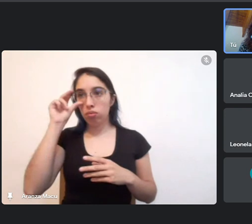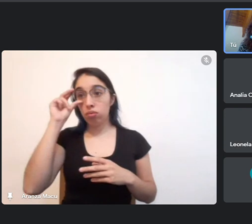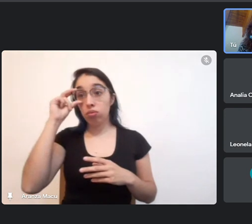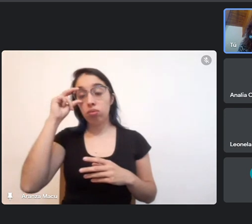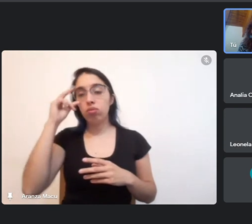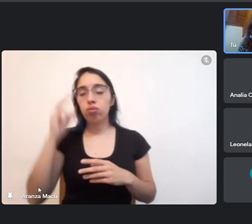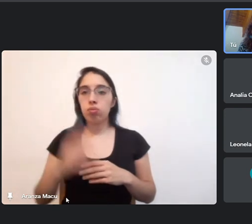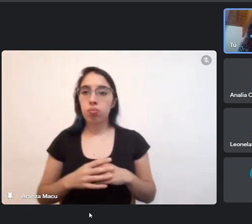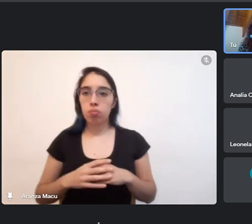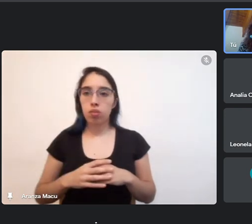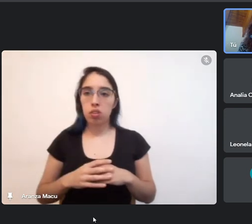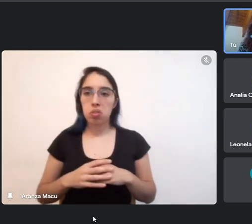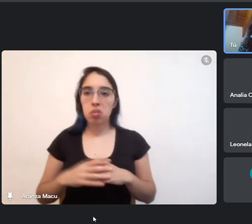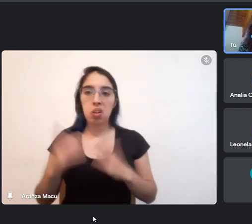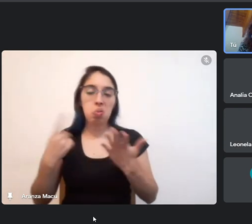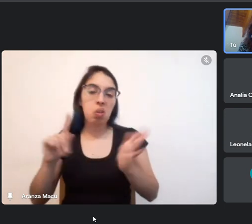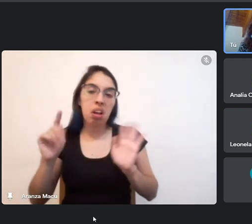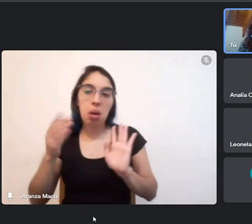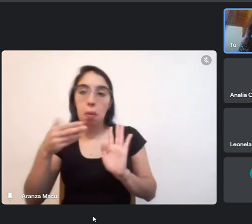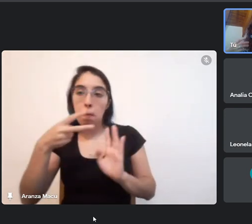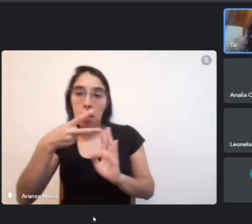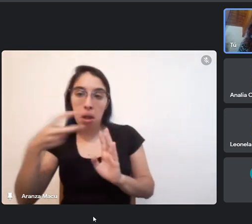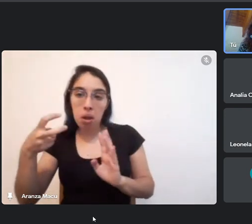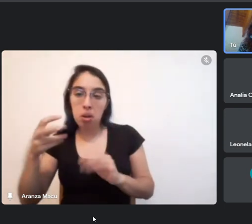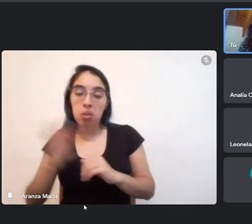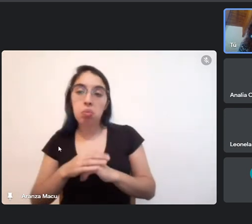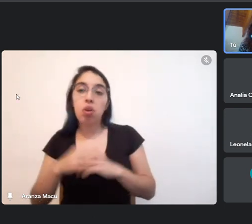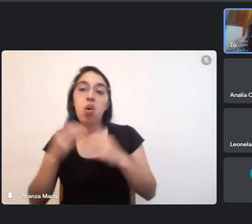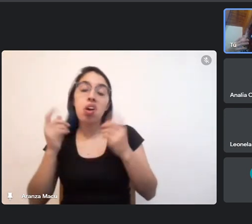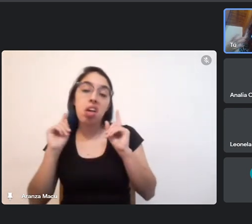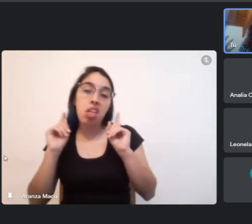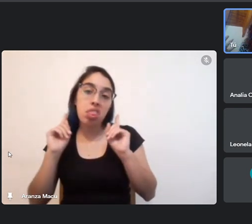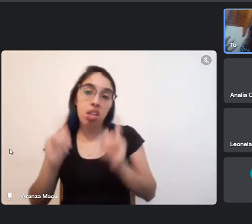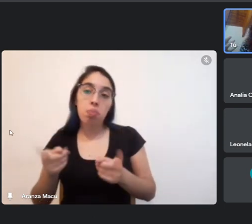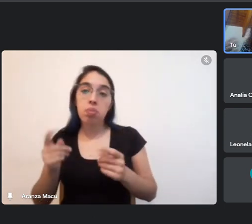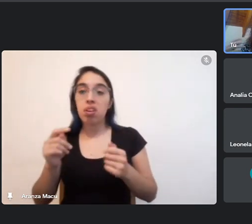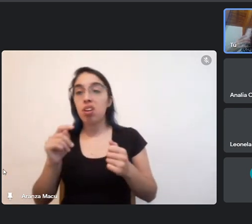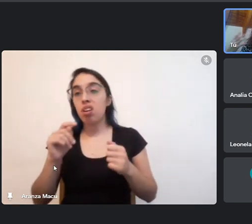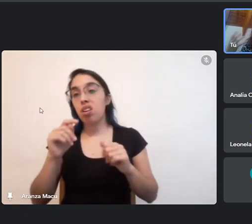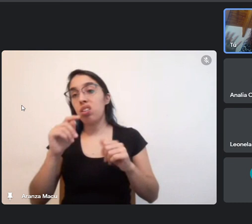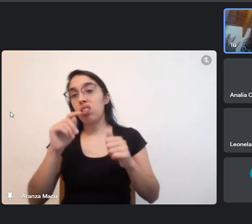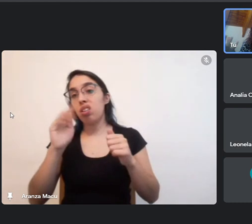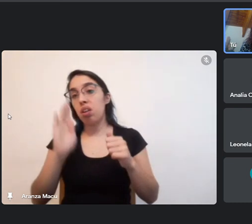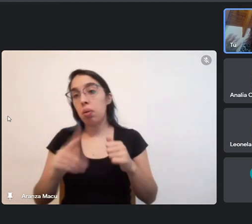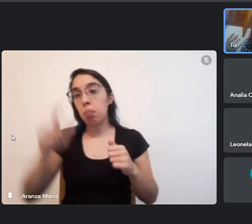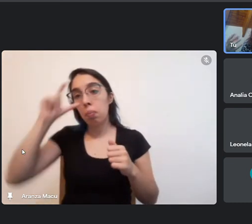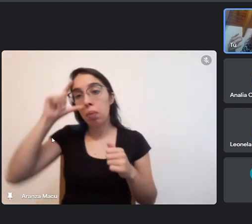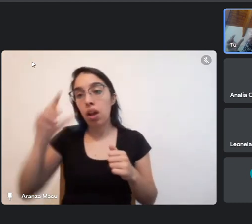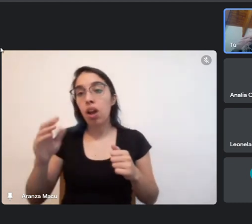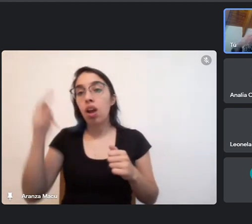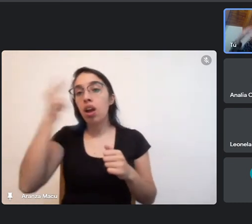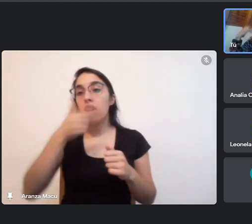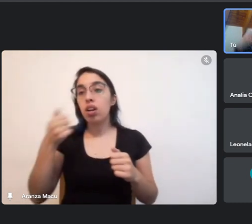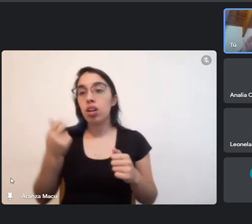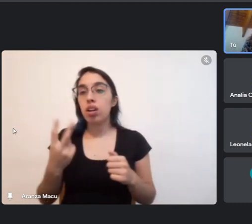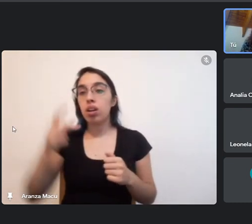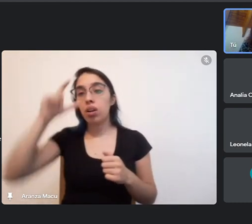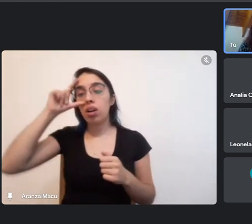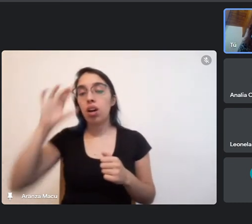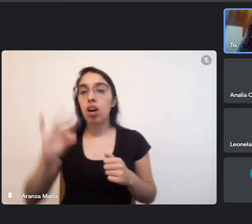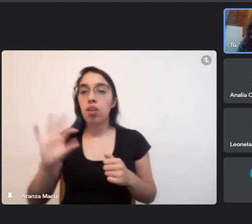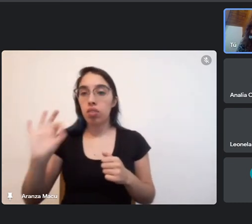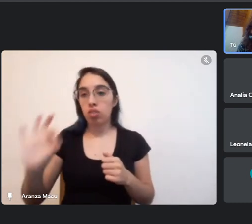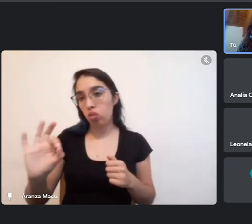incluso también el verbo to be, el verbo have, el verbo do, ahí pues, el lugar del principal es, todos los verbos